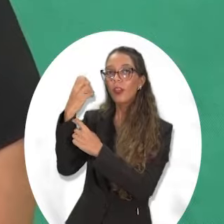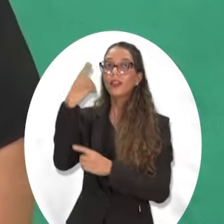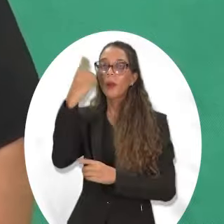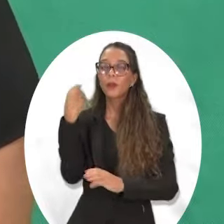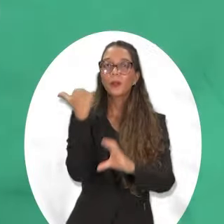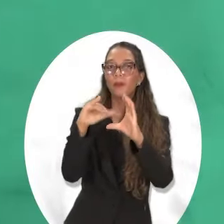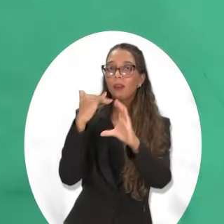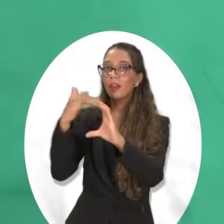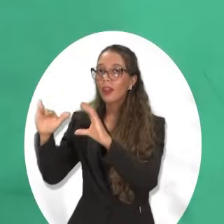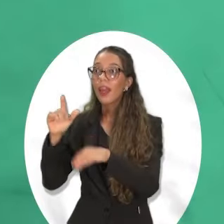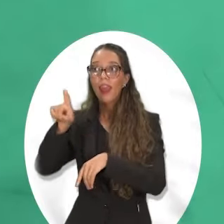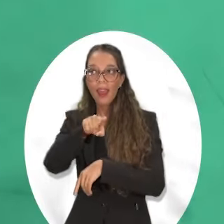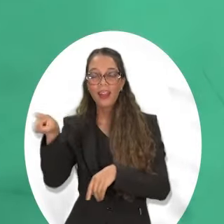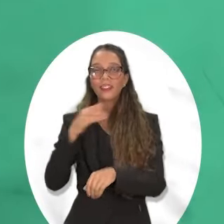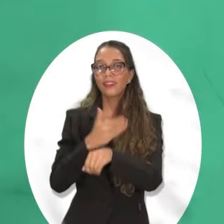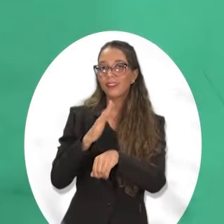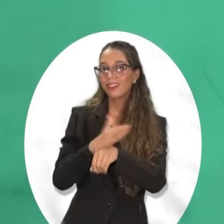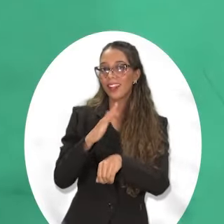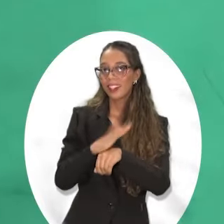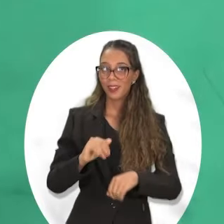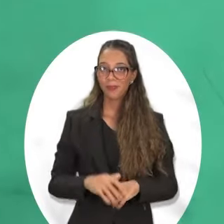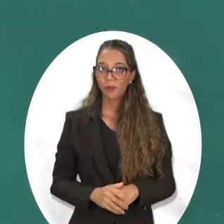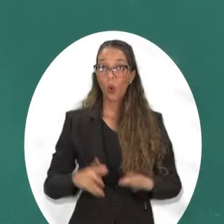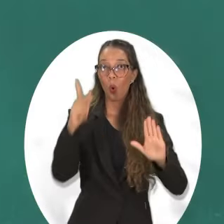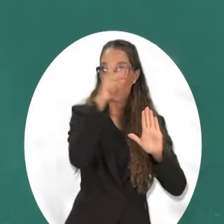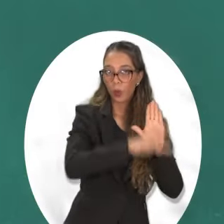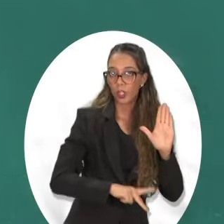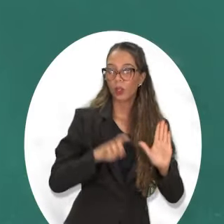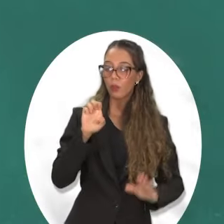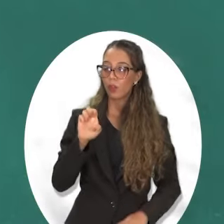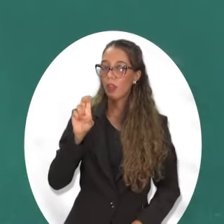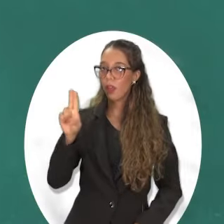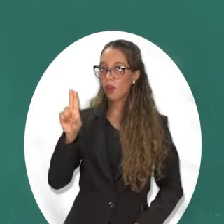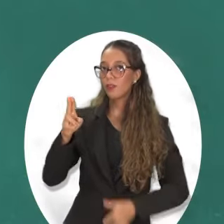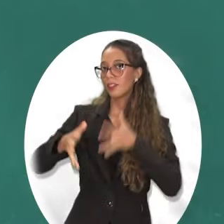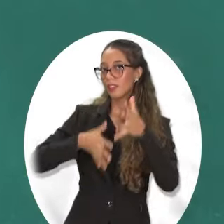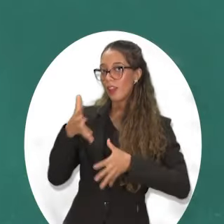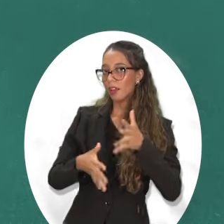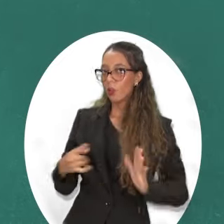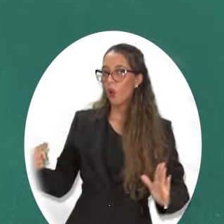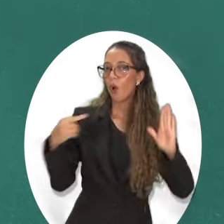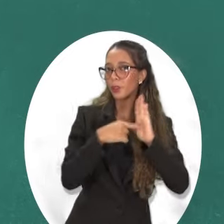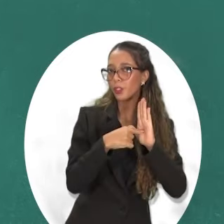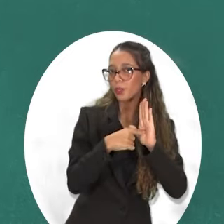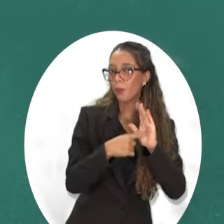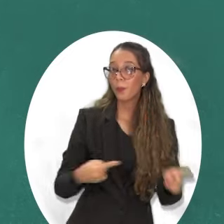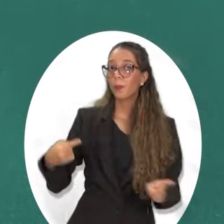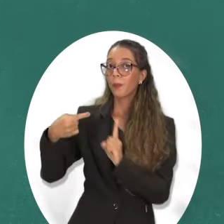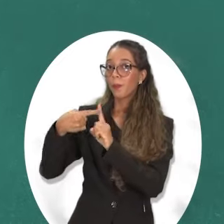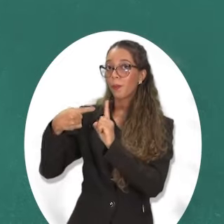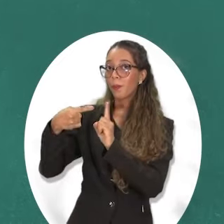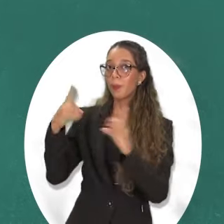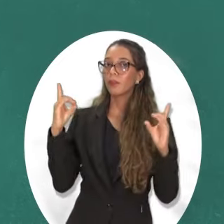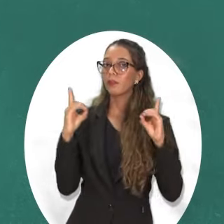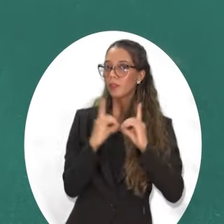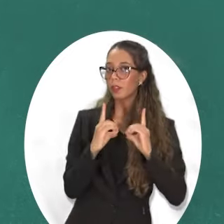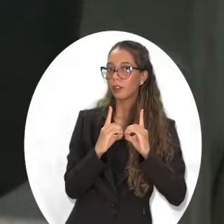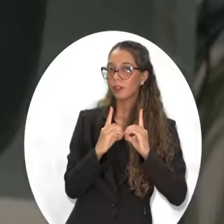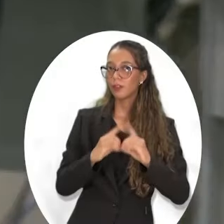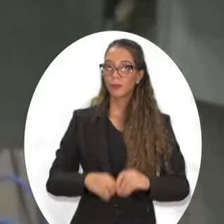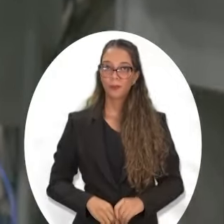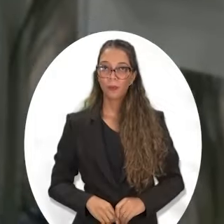deputado. E eles já irem ensaiando. Isso porque o projeto Eu em Libras tem alguns objetivos. O primeiro